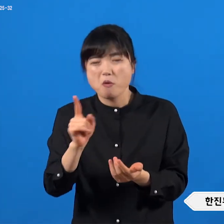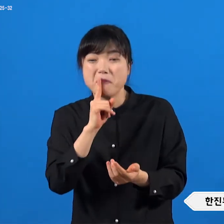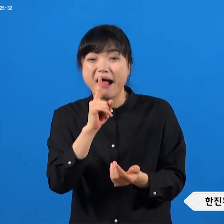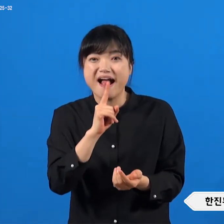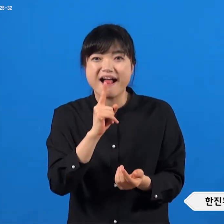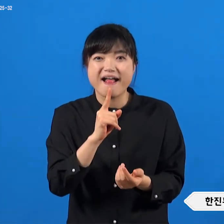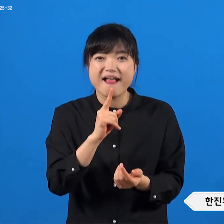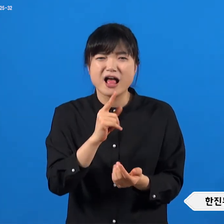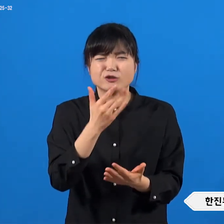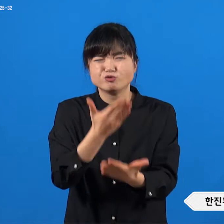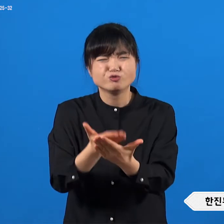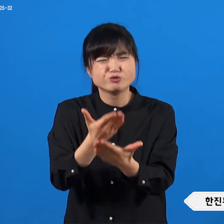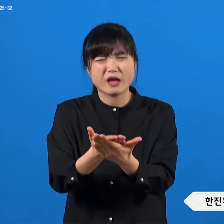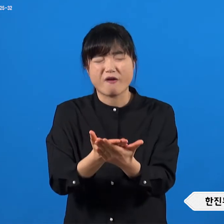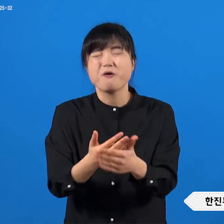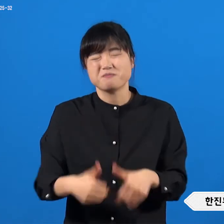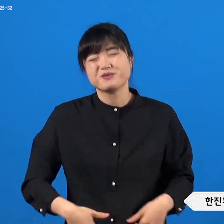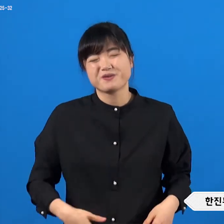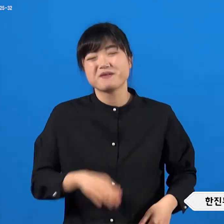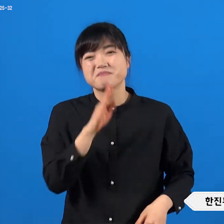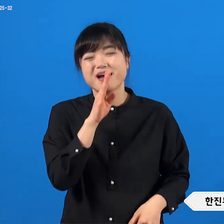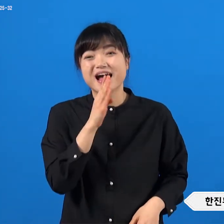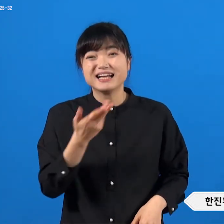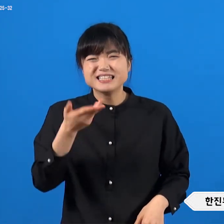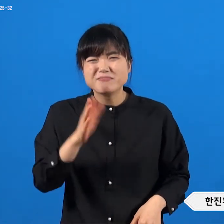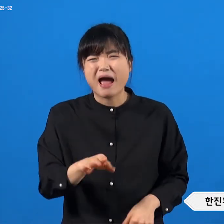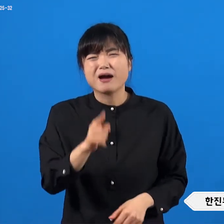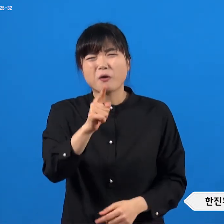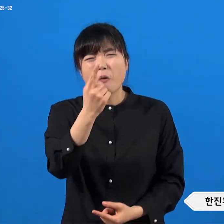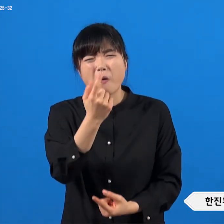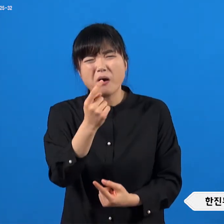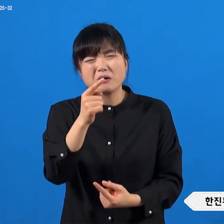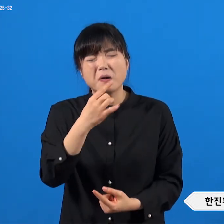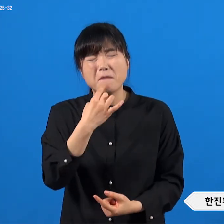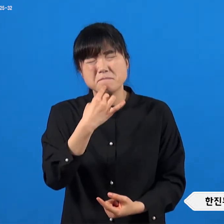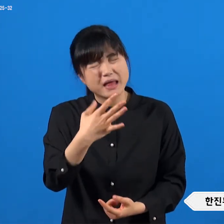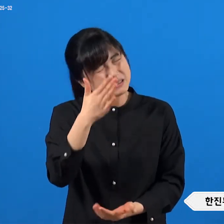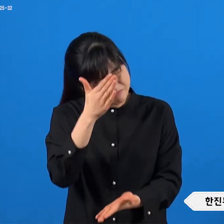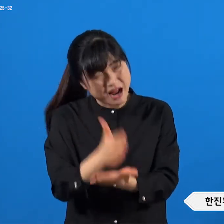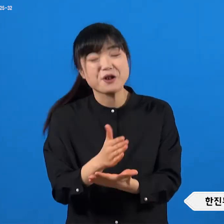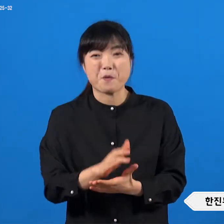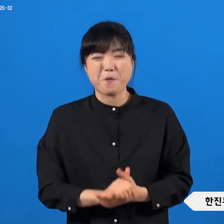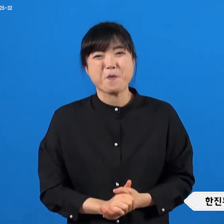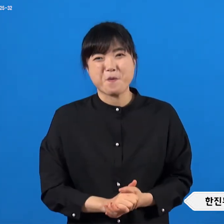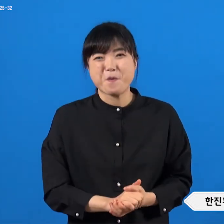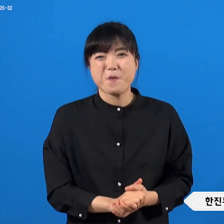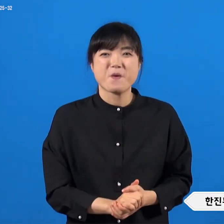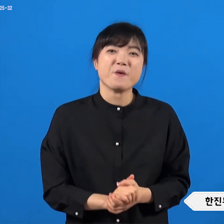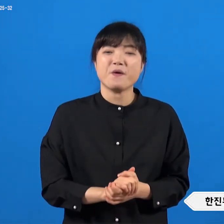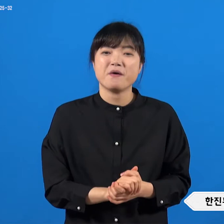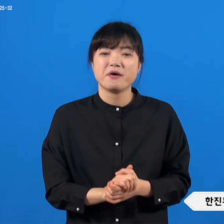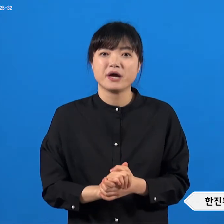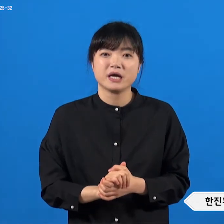그랬죠. 주세요도 필요합니다. 그러나 그것뿐이면 곤란합니다.